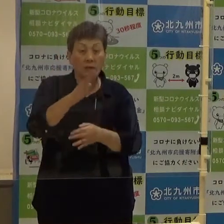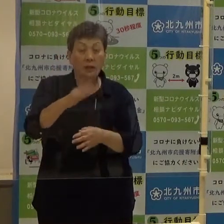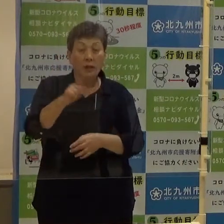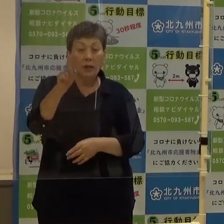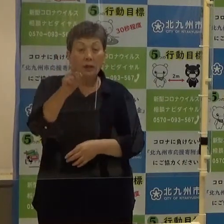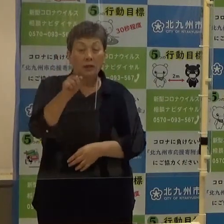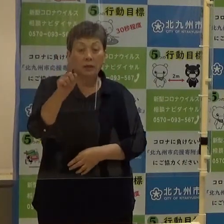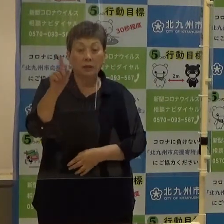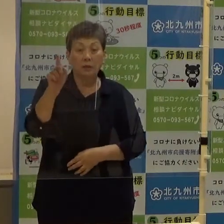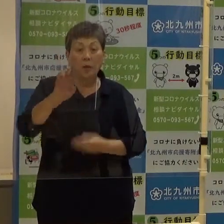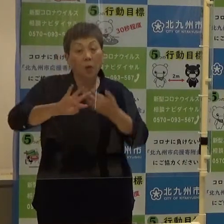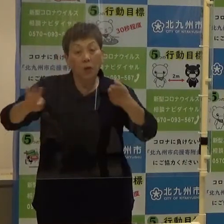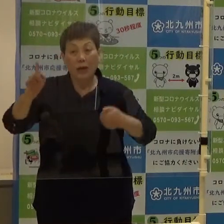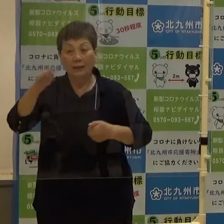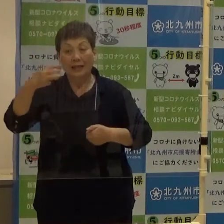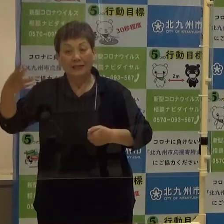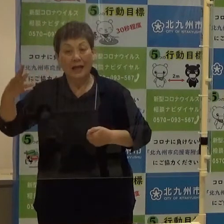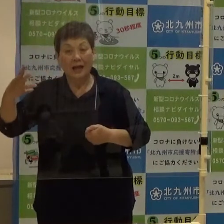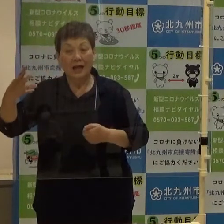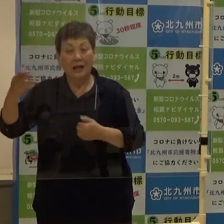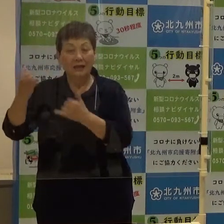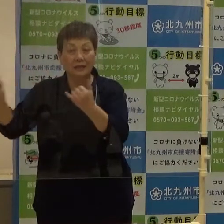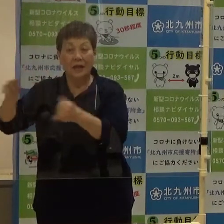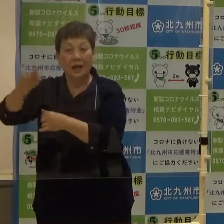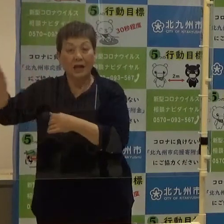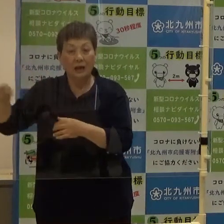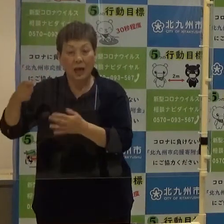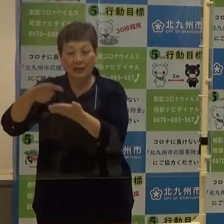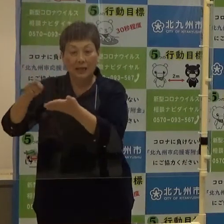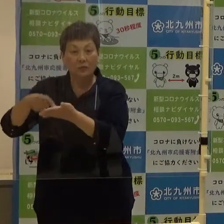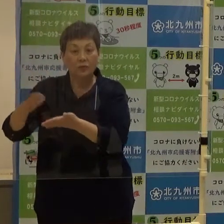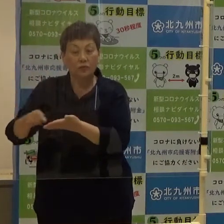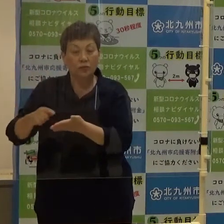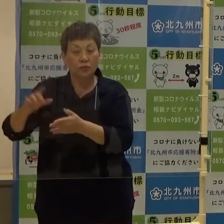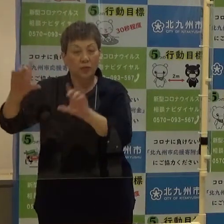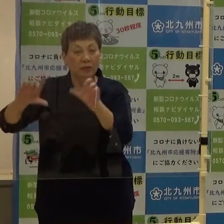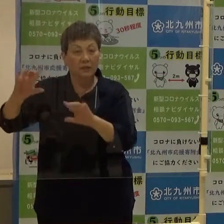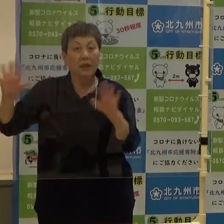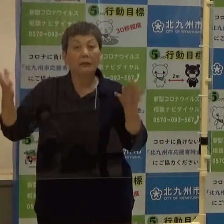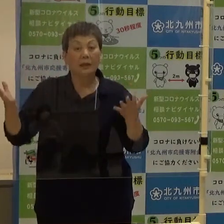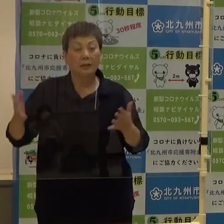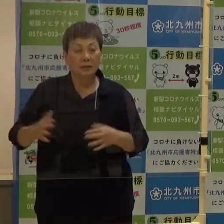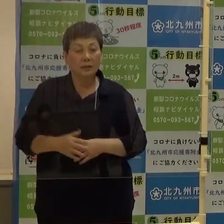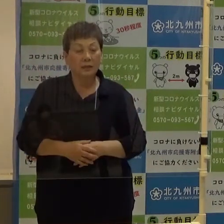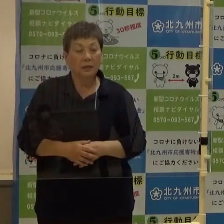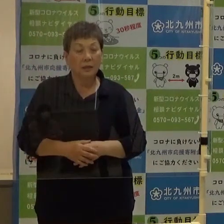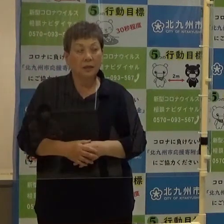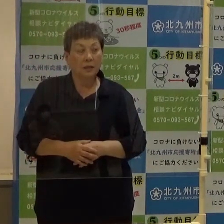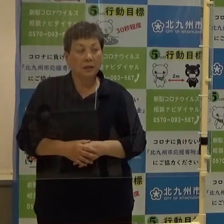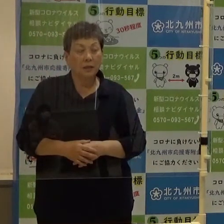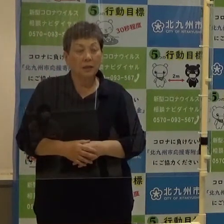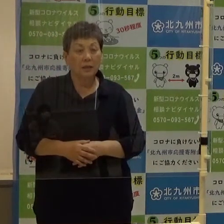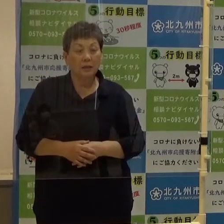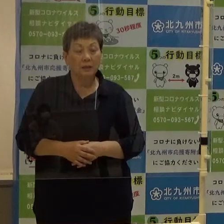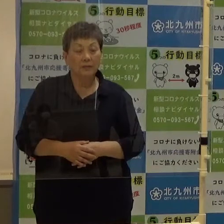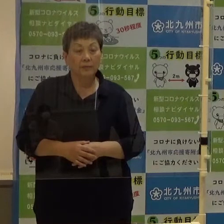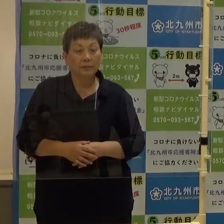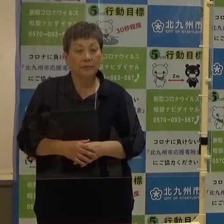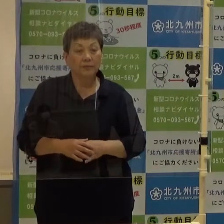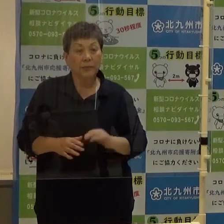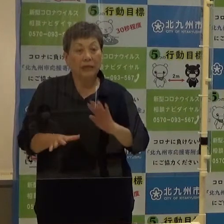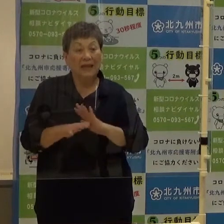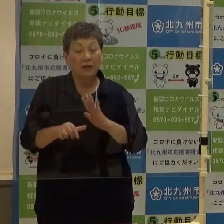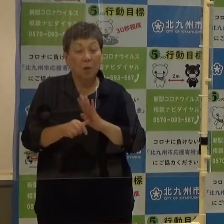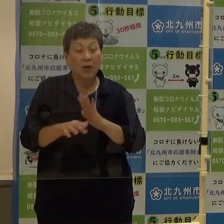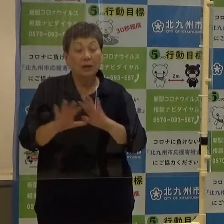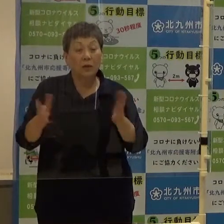三者がチェックする形になっていないことなんですけれども、極端な話、その何もやっていなくても